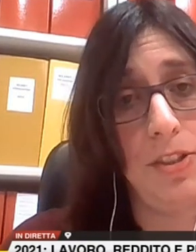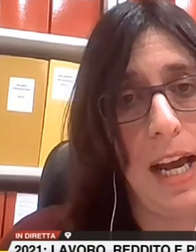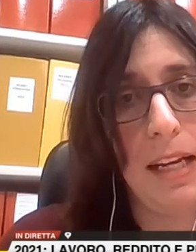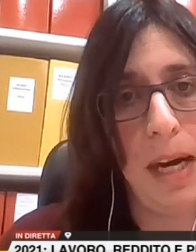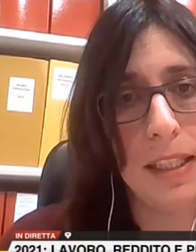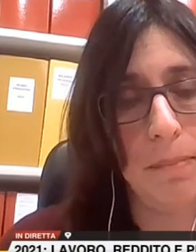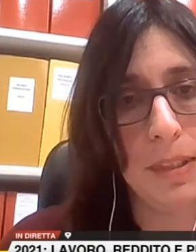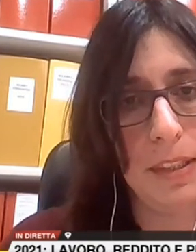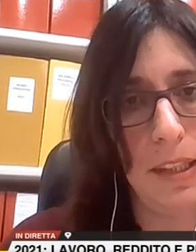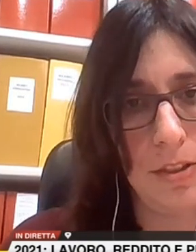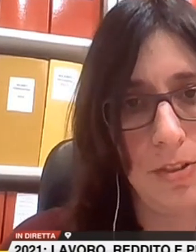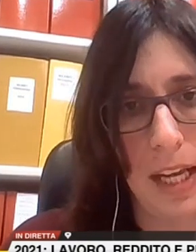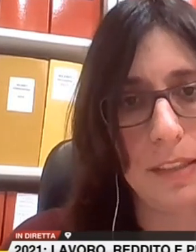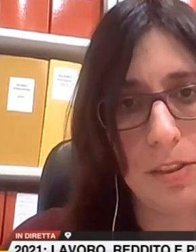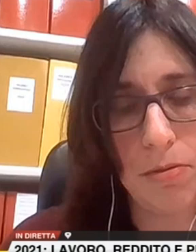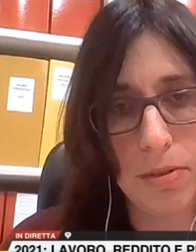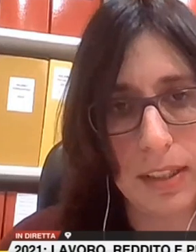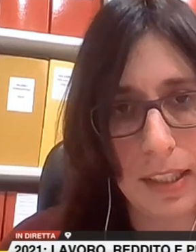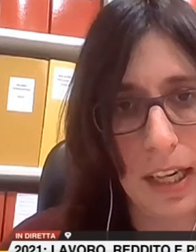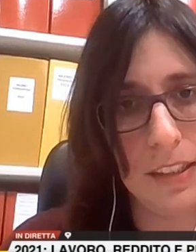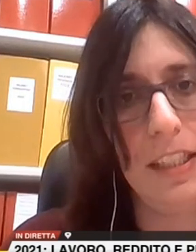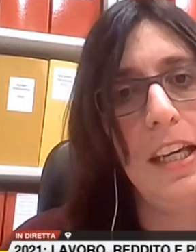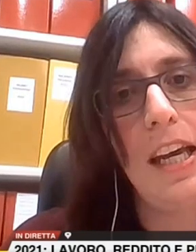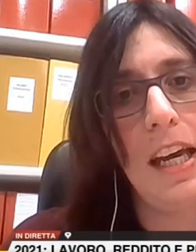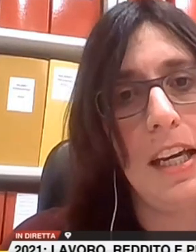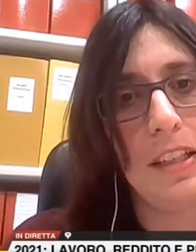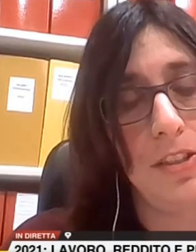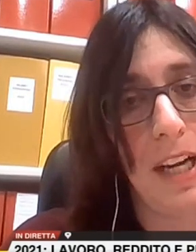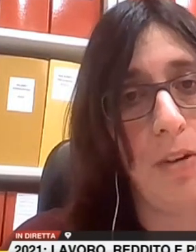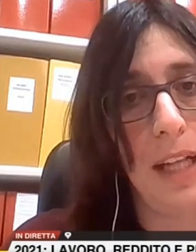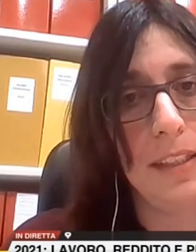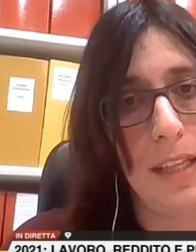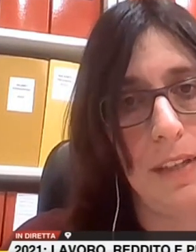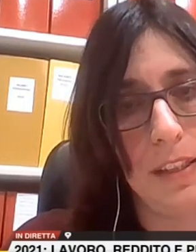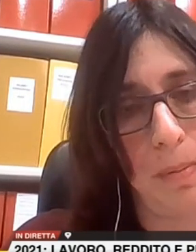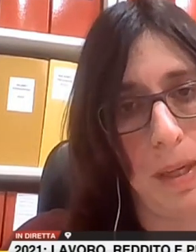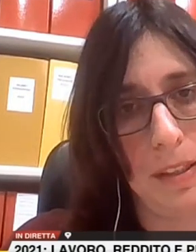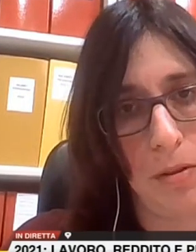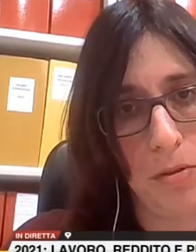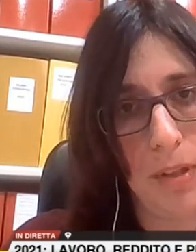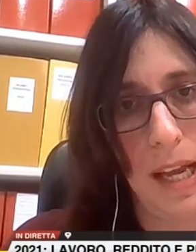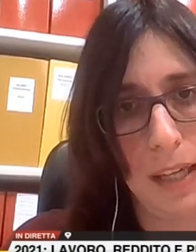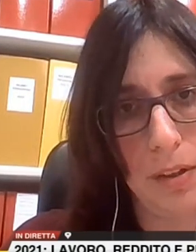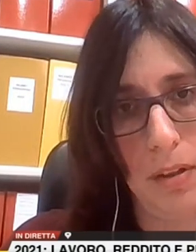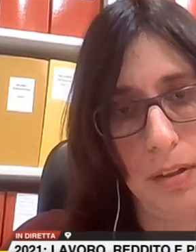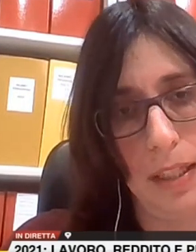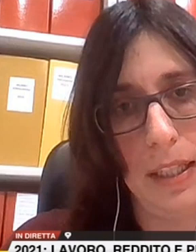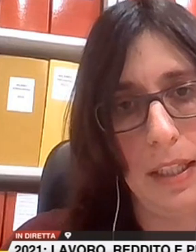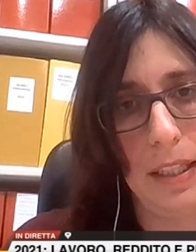della CGIL, ma anche del presente della CGIL a 360 gradi, ci saranno altri 6 eventi spalmati nel corso